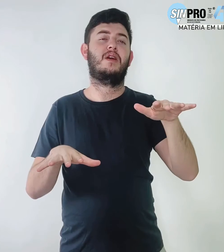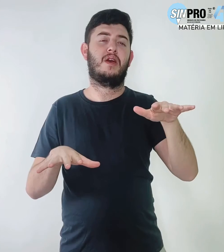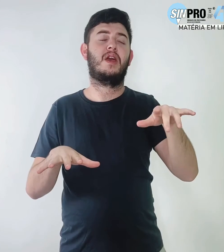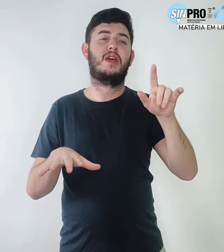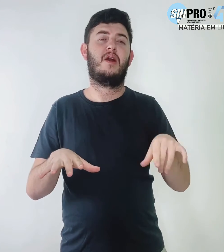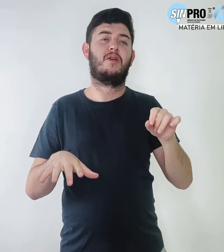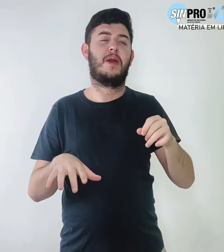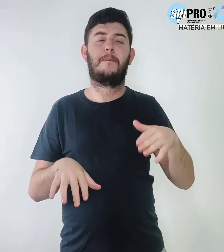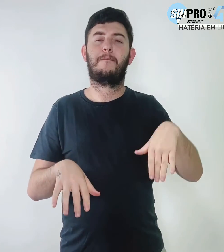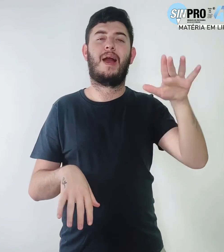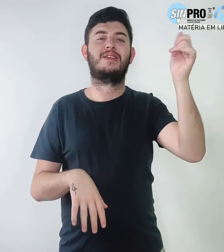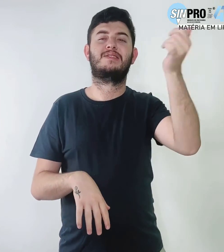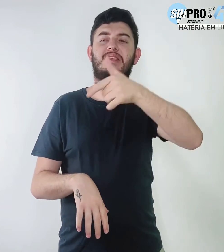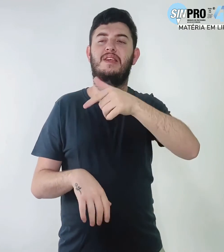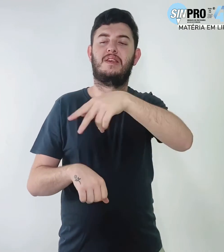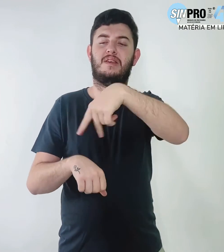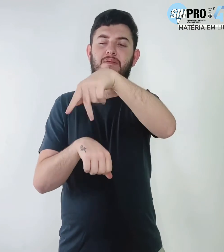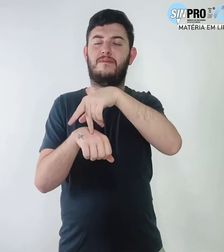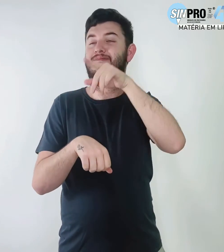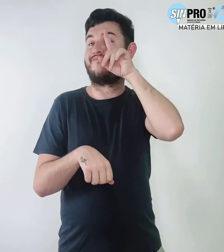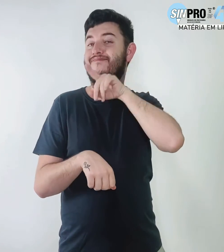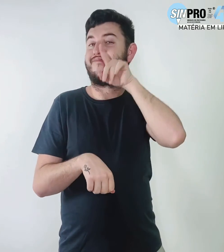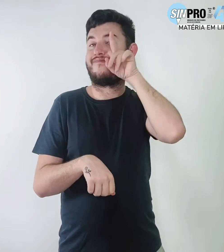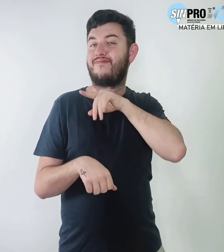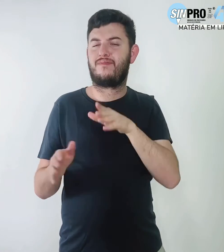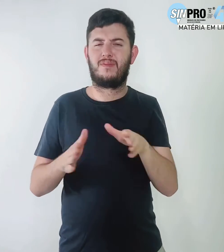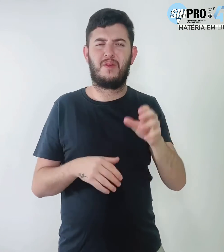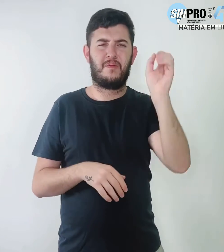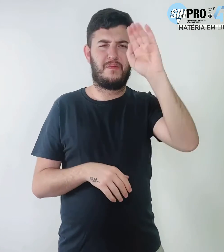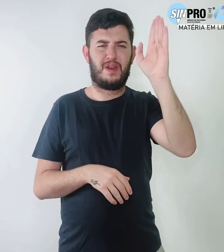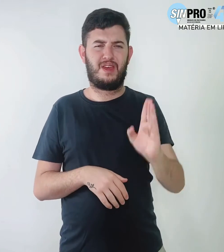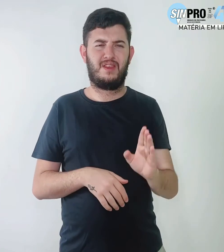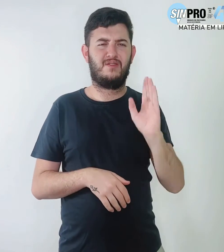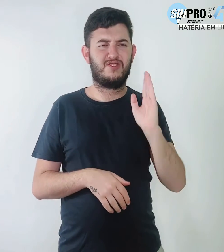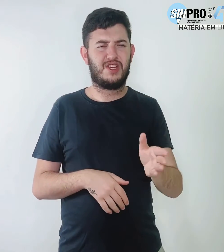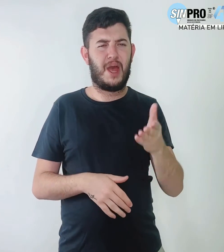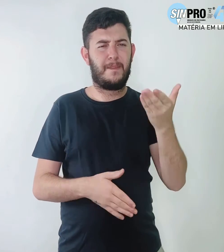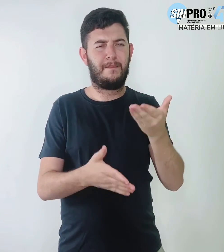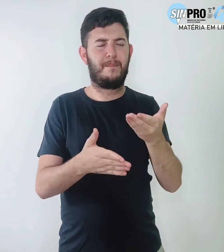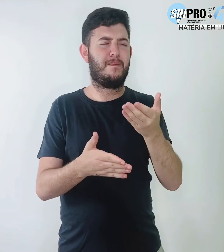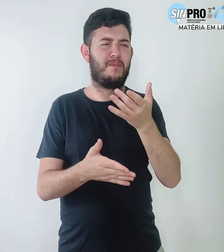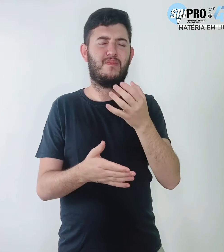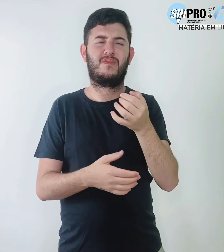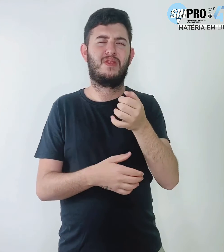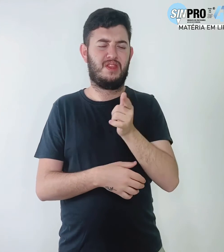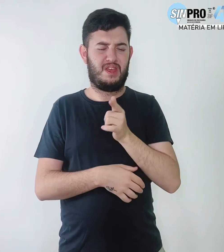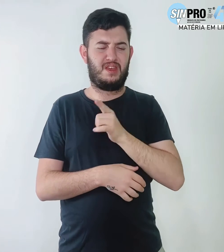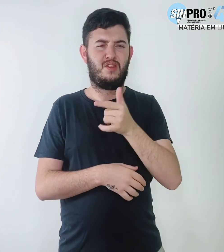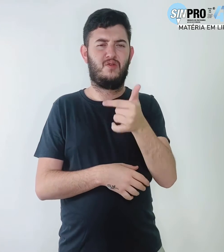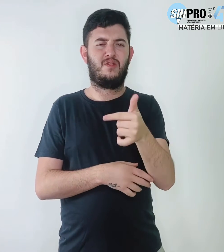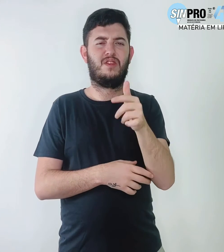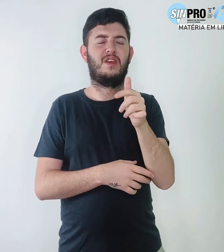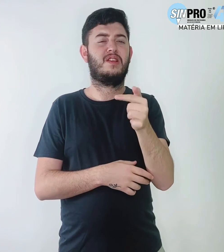mortes diárias da doença. O Brasil já perdeu mais de 270.000 pessoas